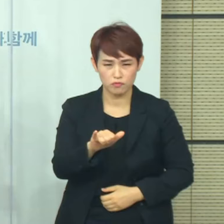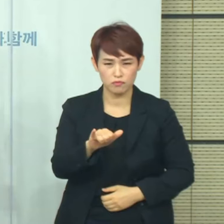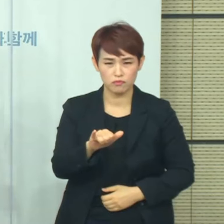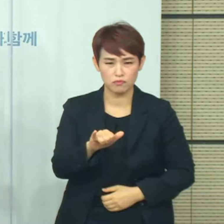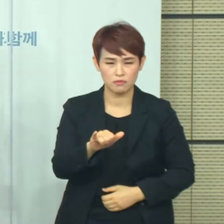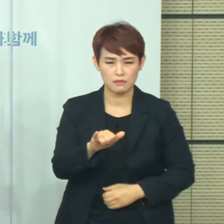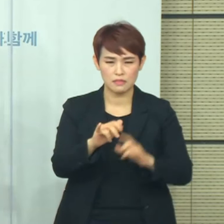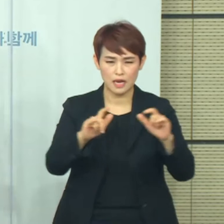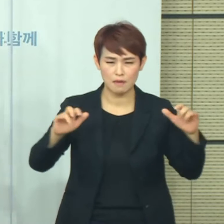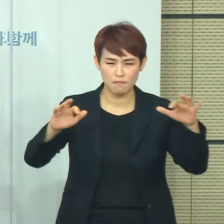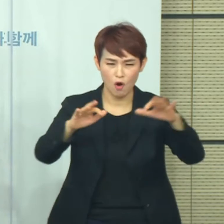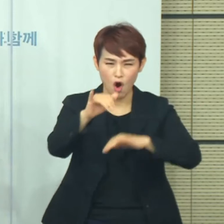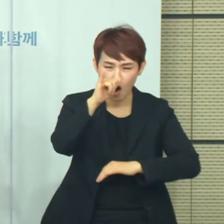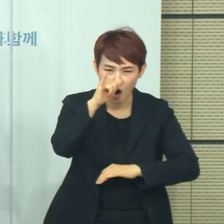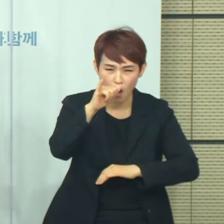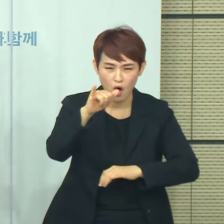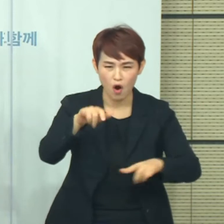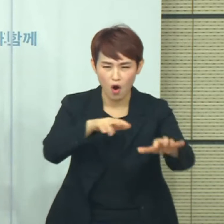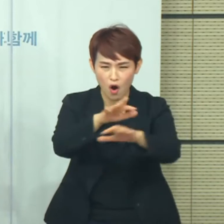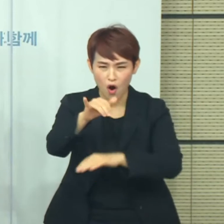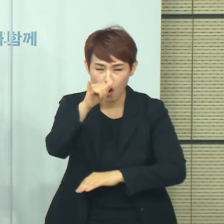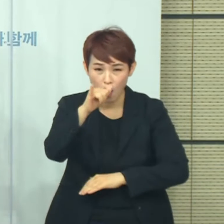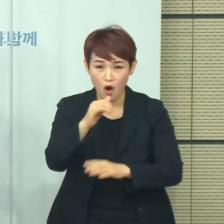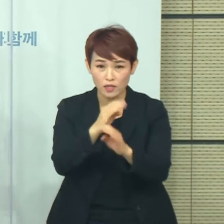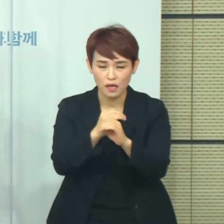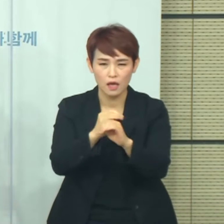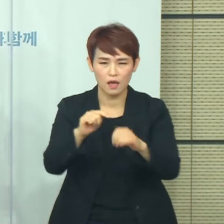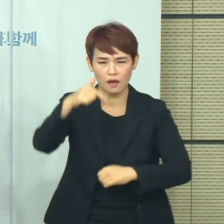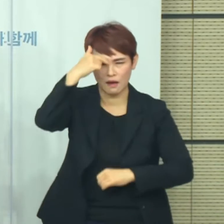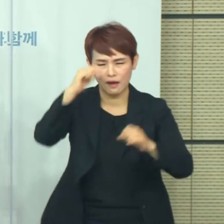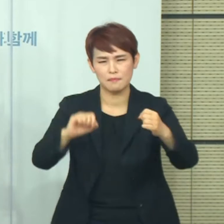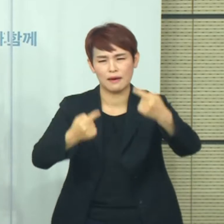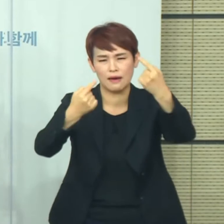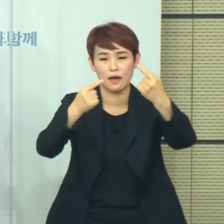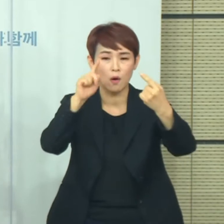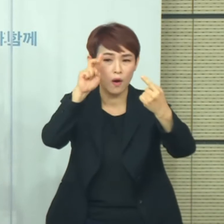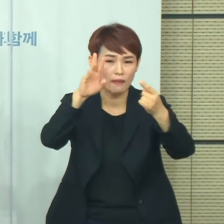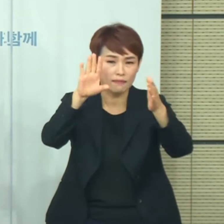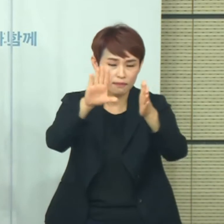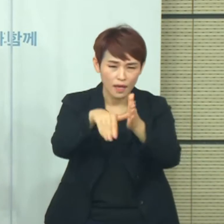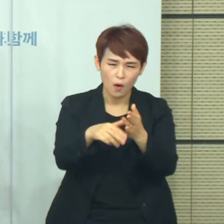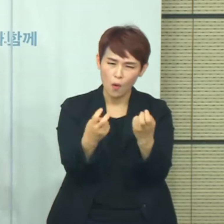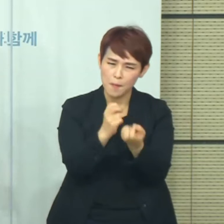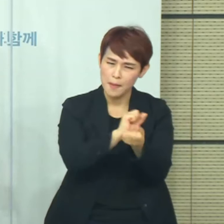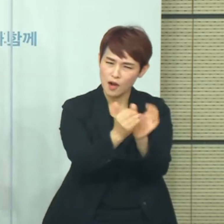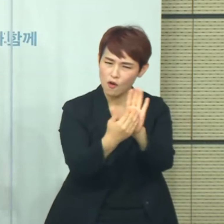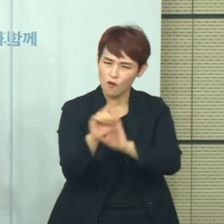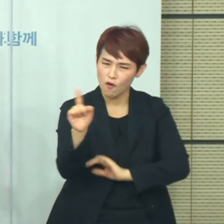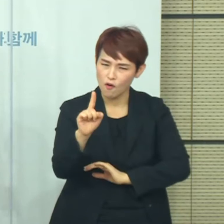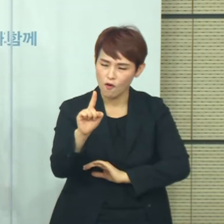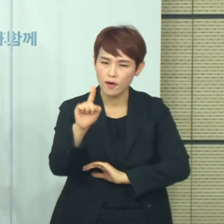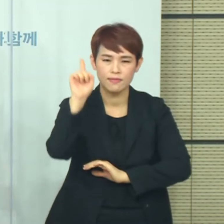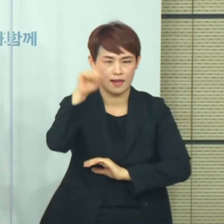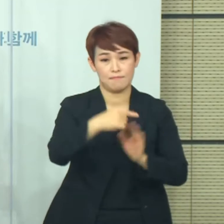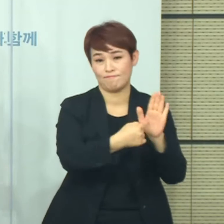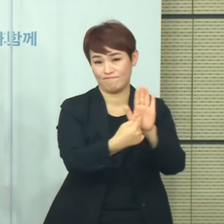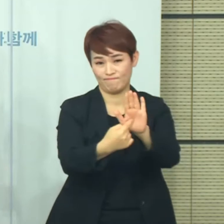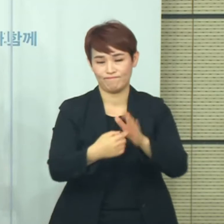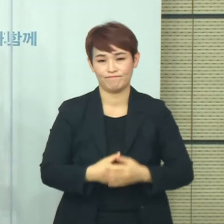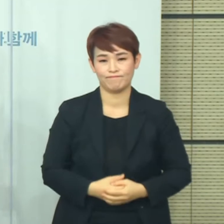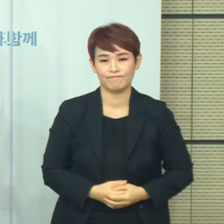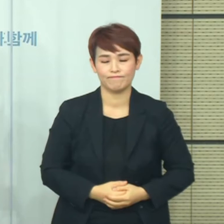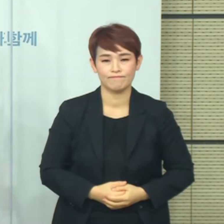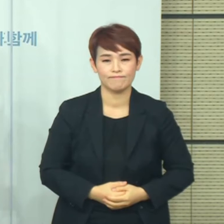모임이 예상되는 설 연휴 기간에 특별 방역 대책도 함께 발표할 예정입니다. 방역